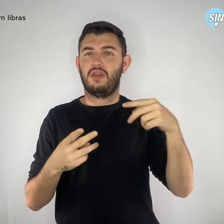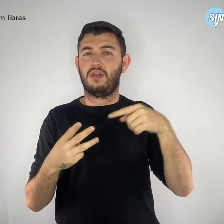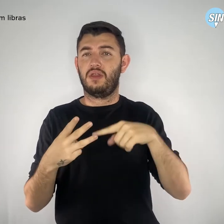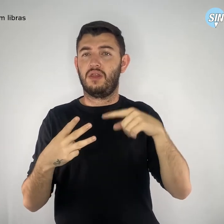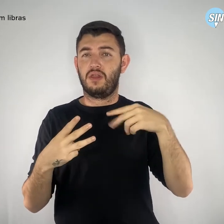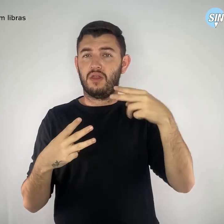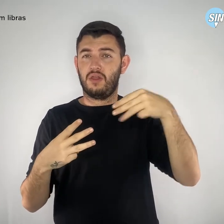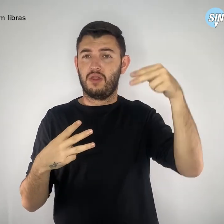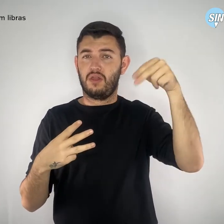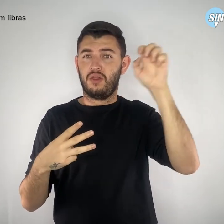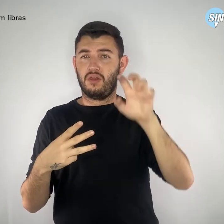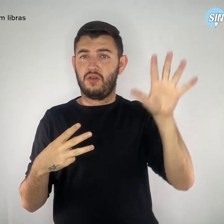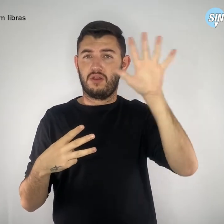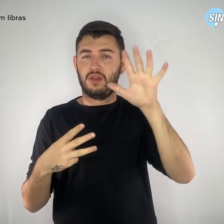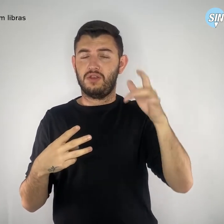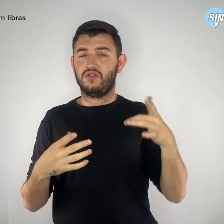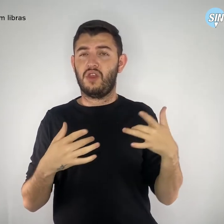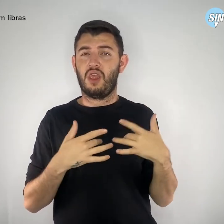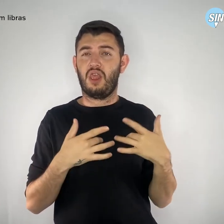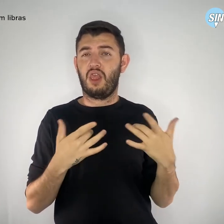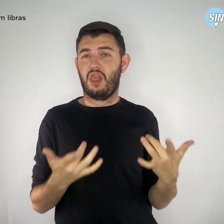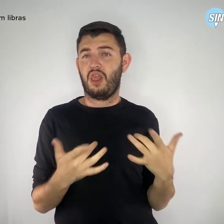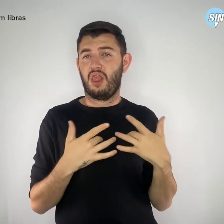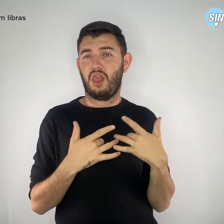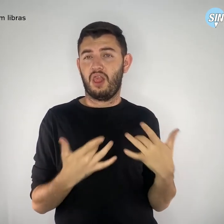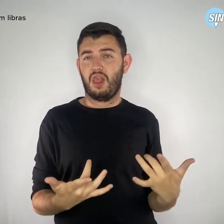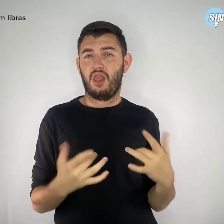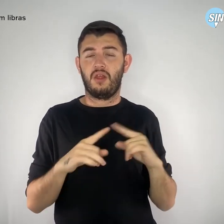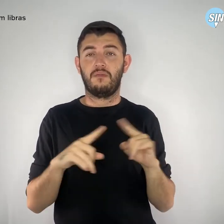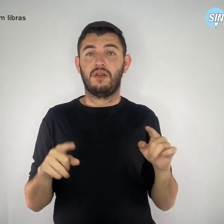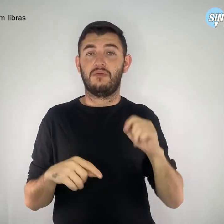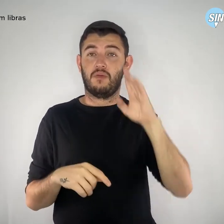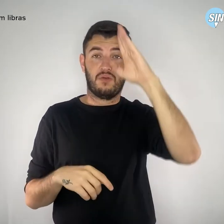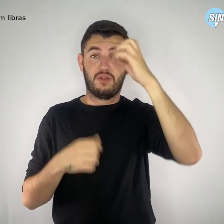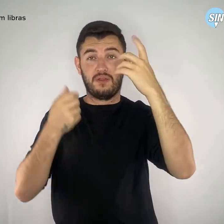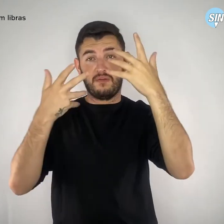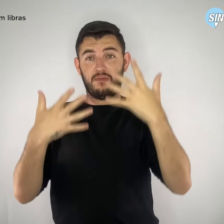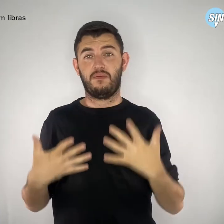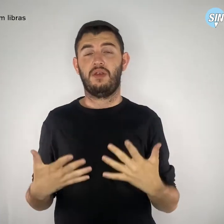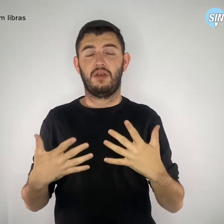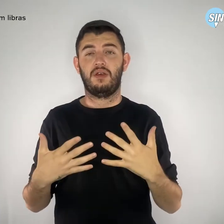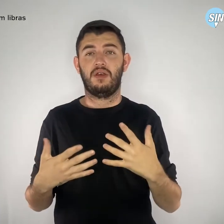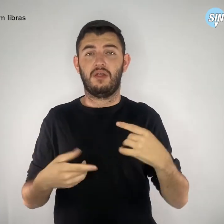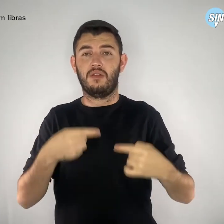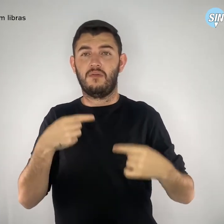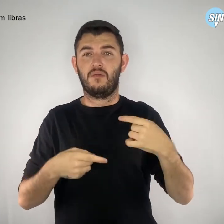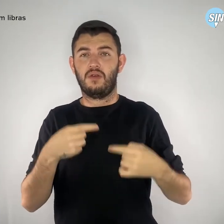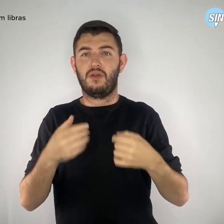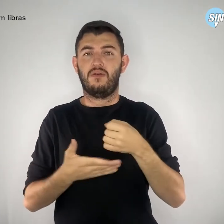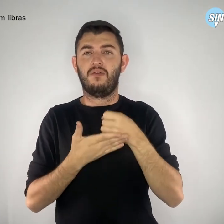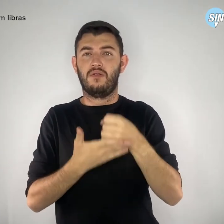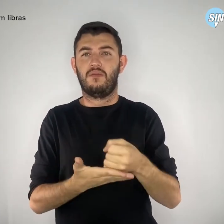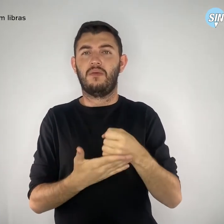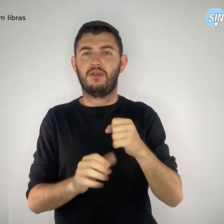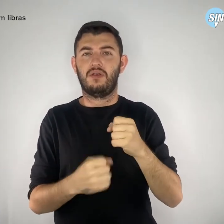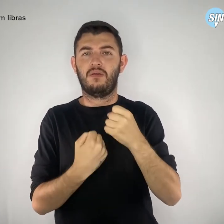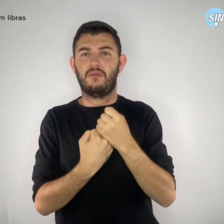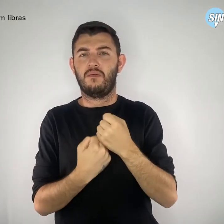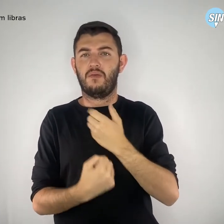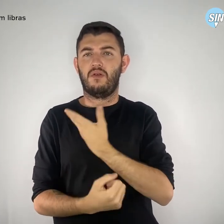Segundo ele, essas políticas afirmativas reforçam o preconceito. Eu era a única